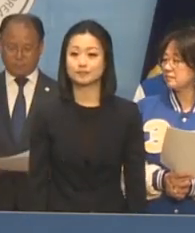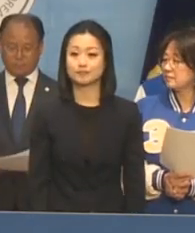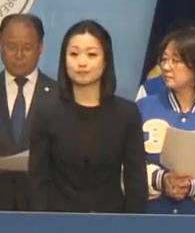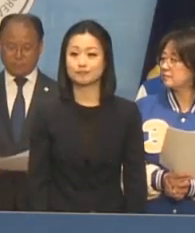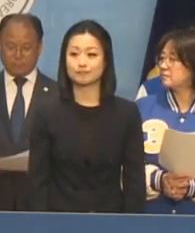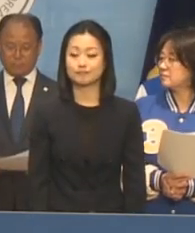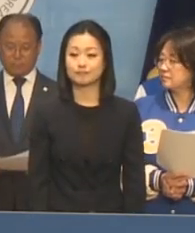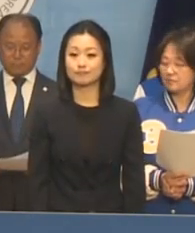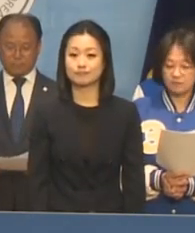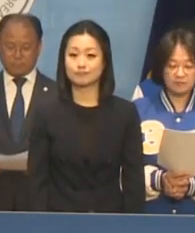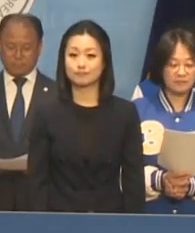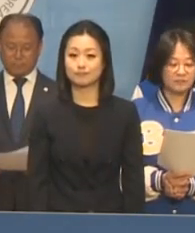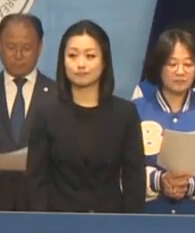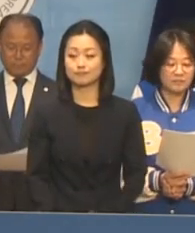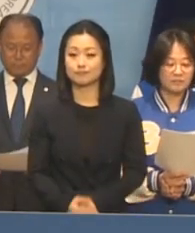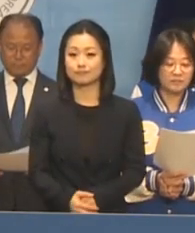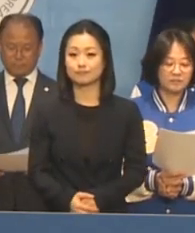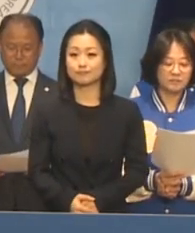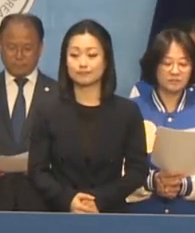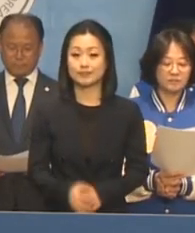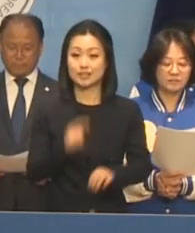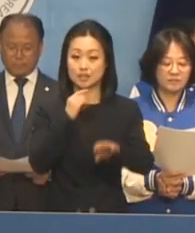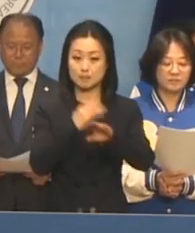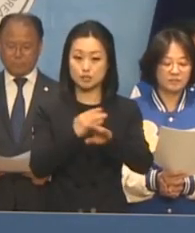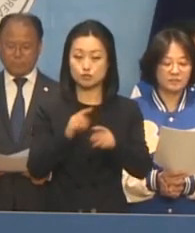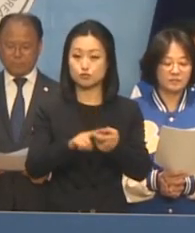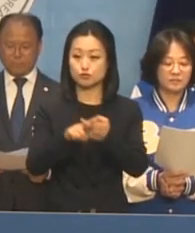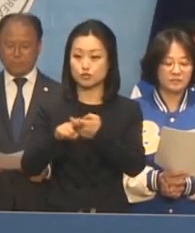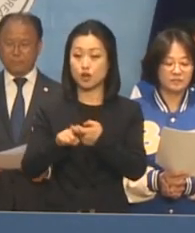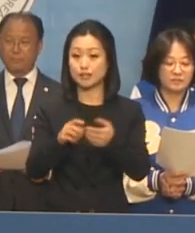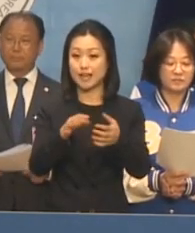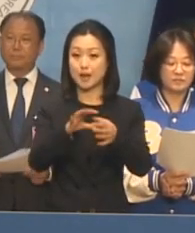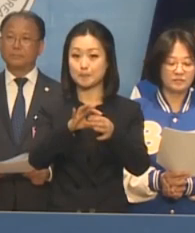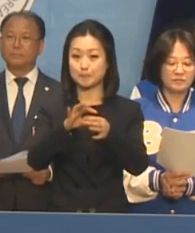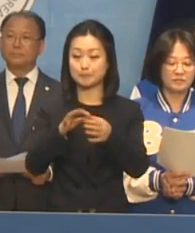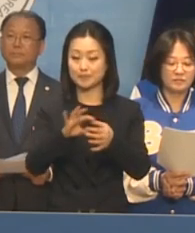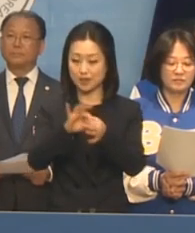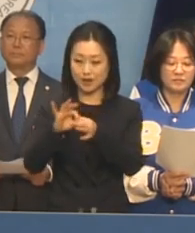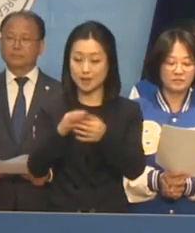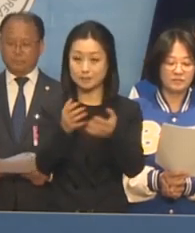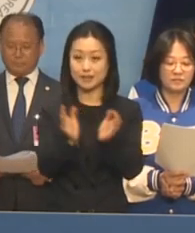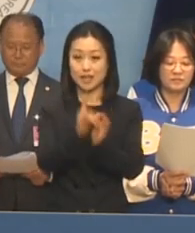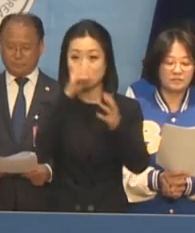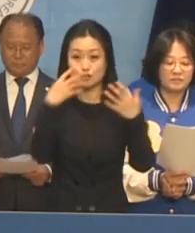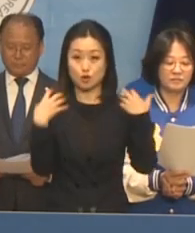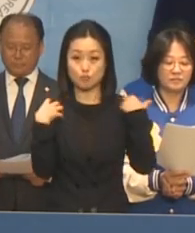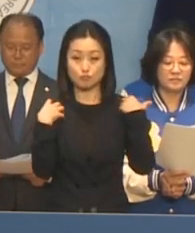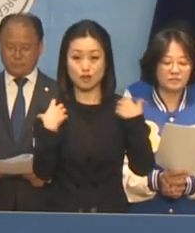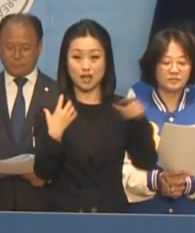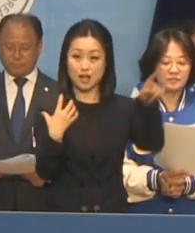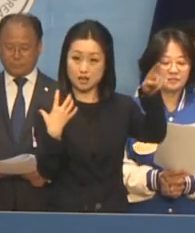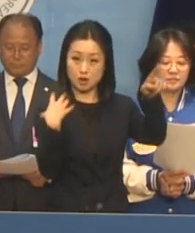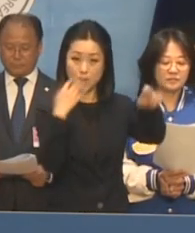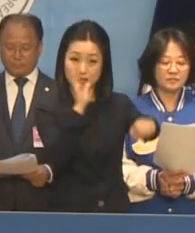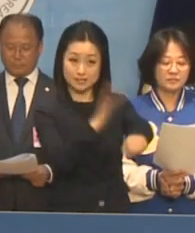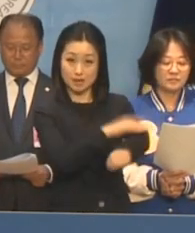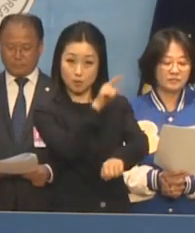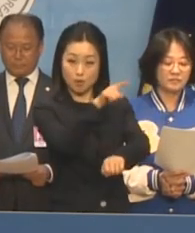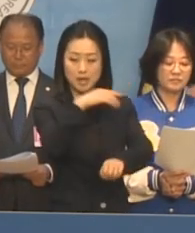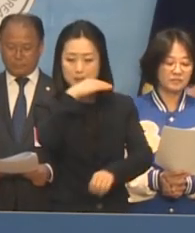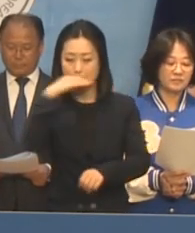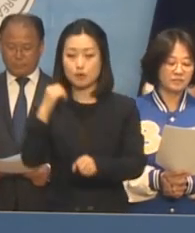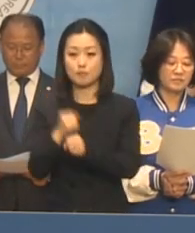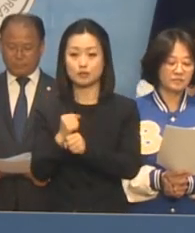네 백혜숙 후보입니다 더불어 민주 연합은 정부가 재역할을 다하지 못한 것을 바로잡고